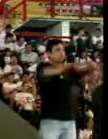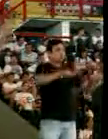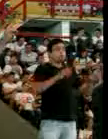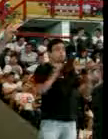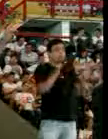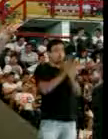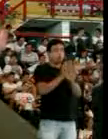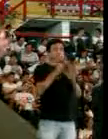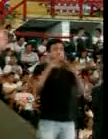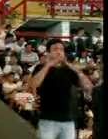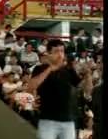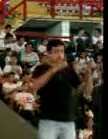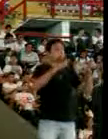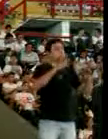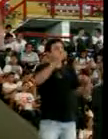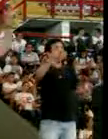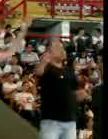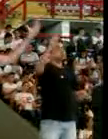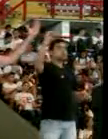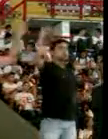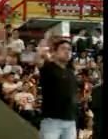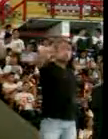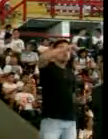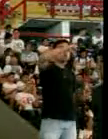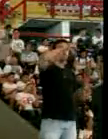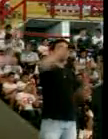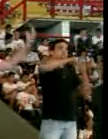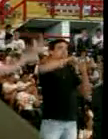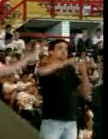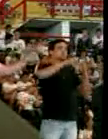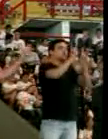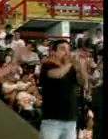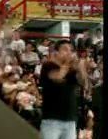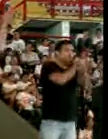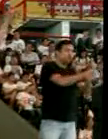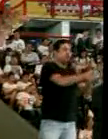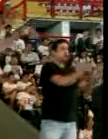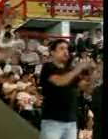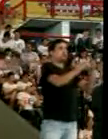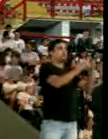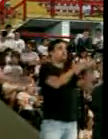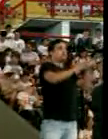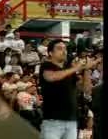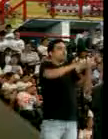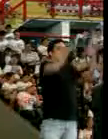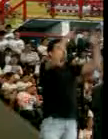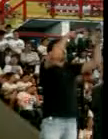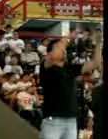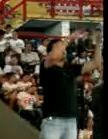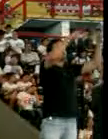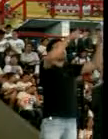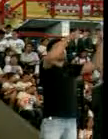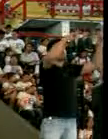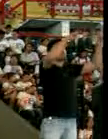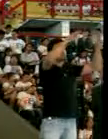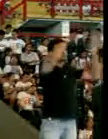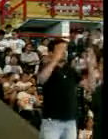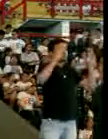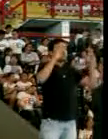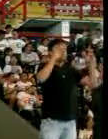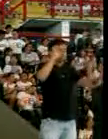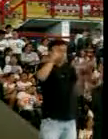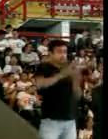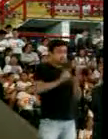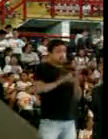Por ação da natureza, claro, por causa do sol, dos ventos, da falta de chuva, mas,